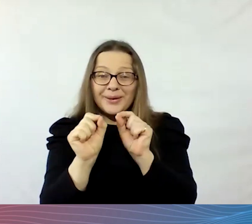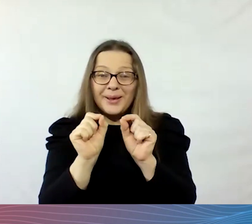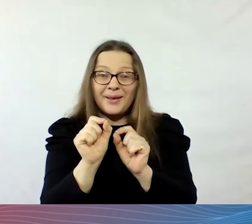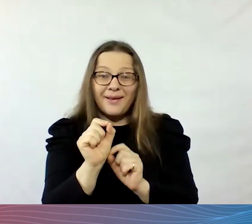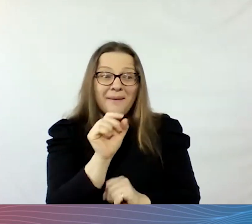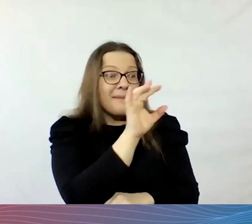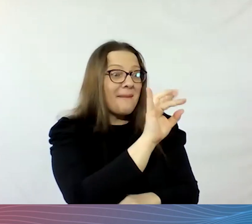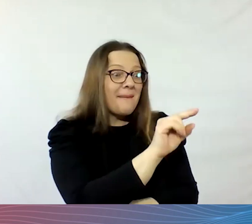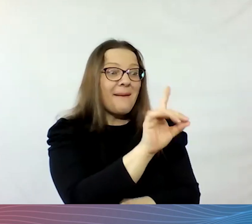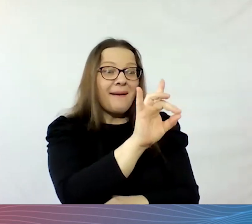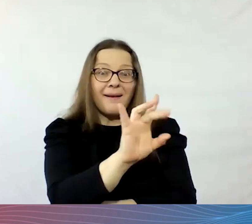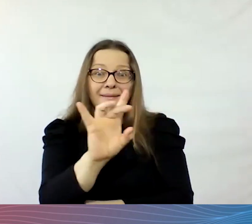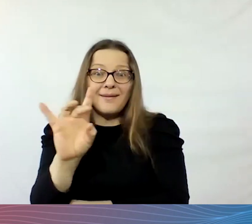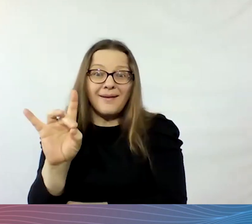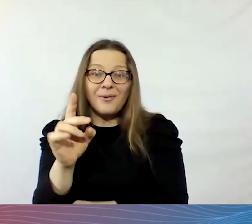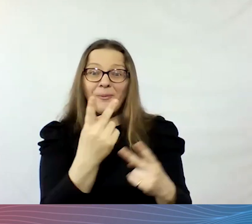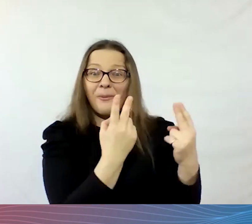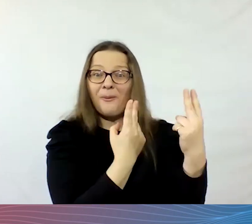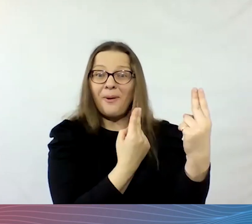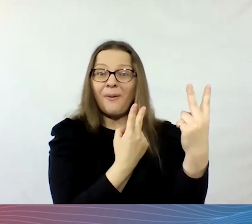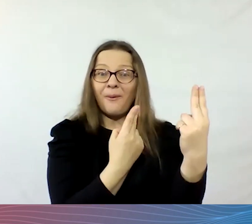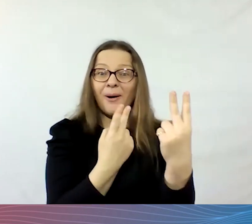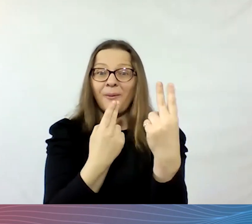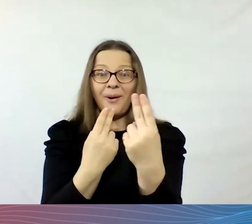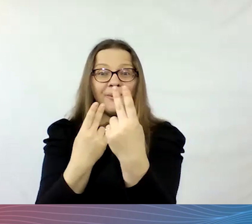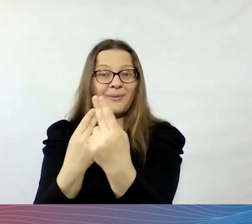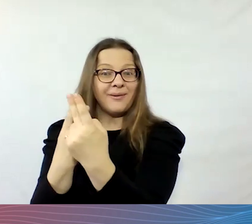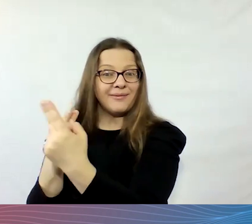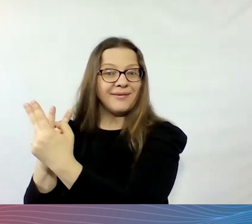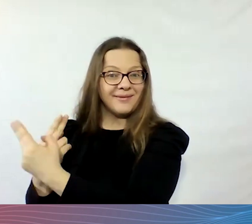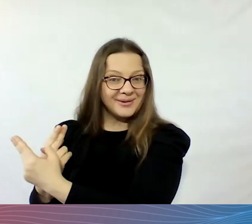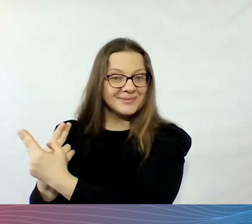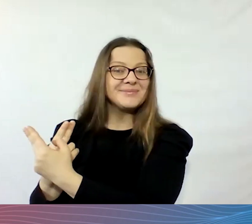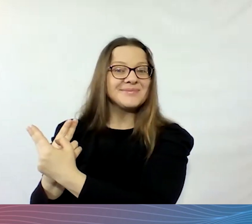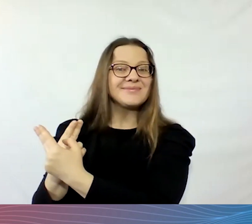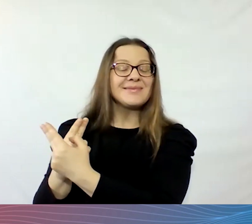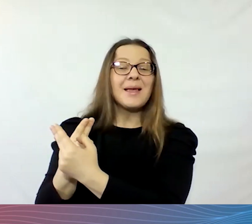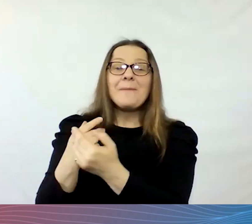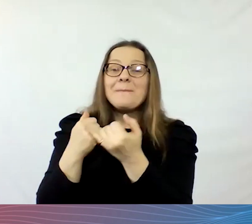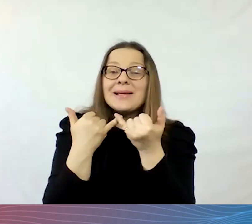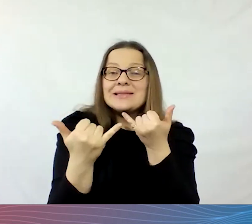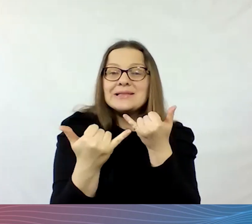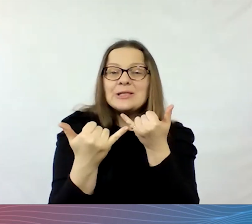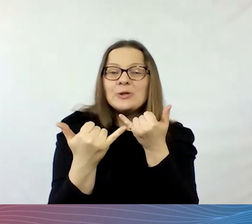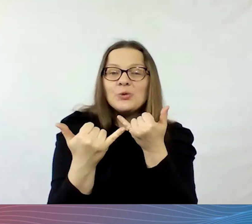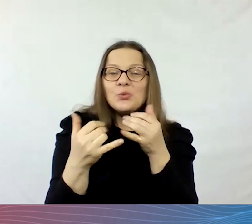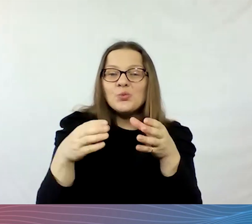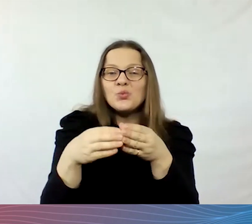só exército, né? Lutando pelo Senhor juntos, tá? Então essa é a unidade,